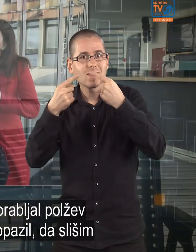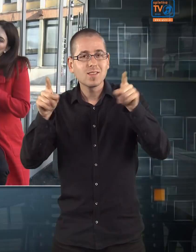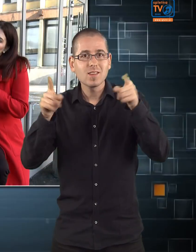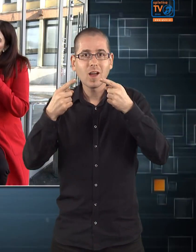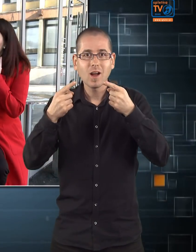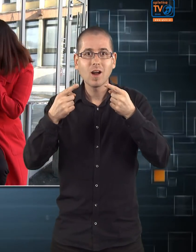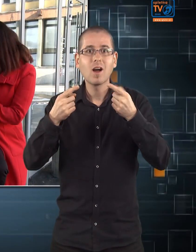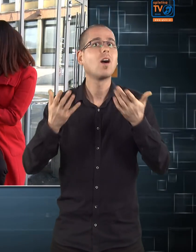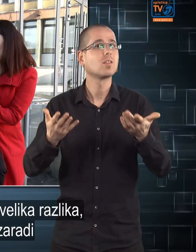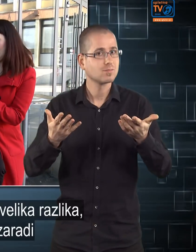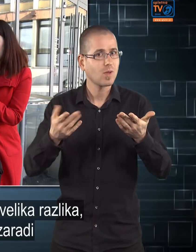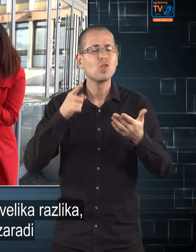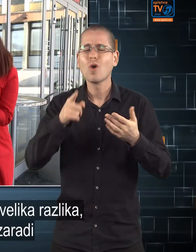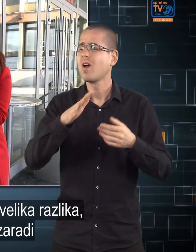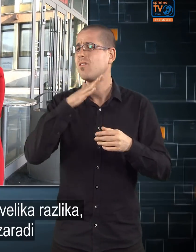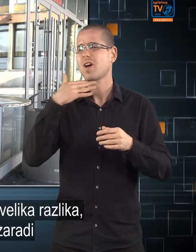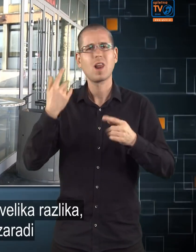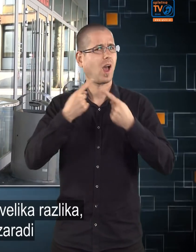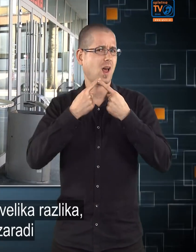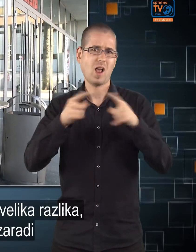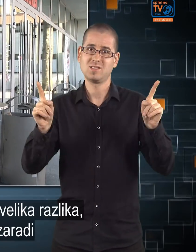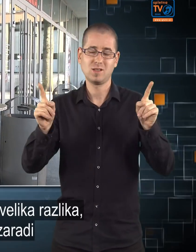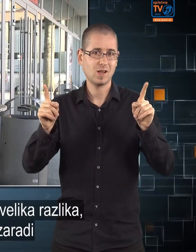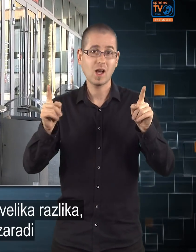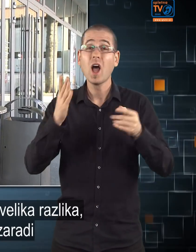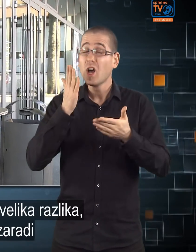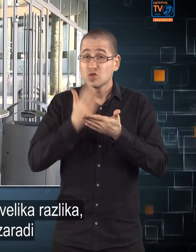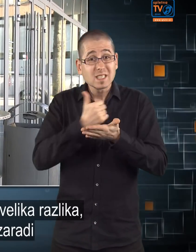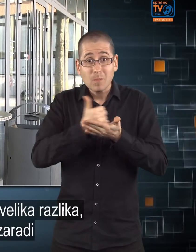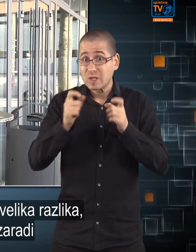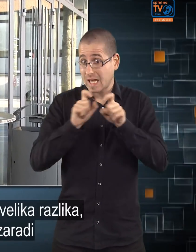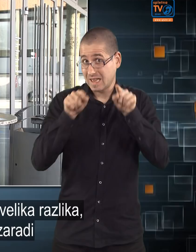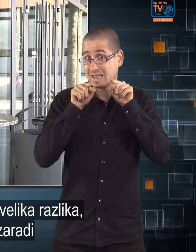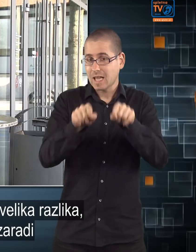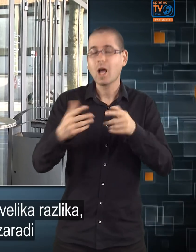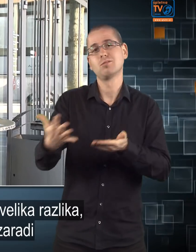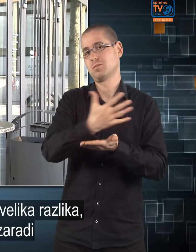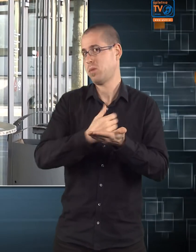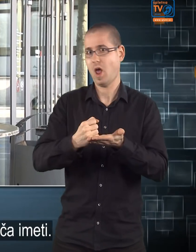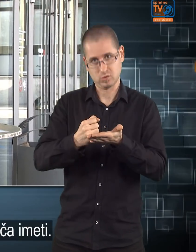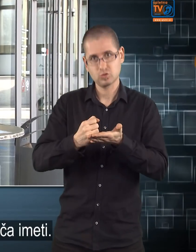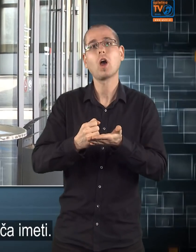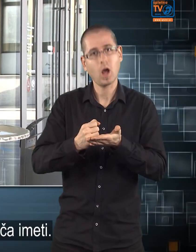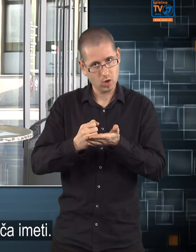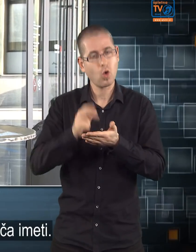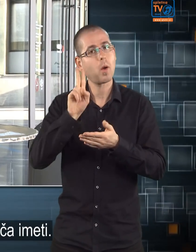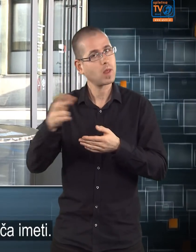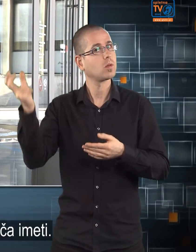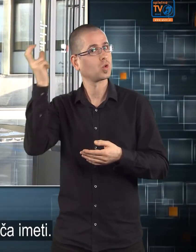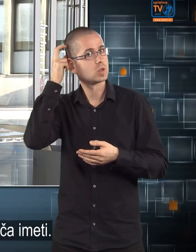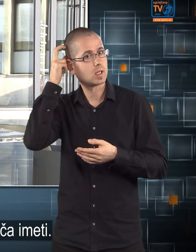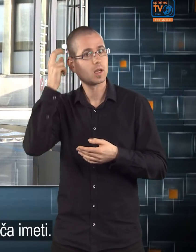slišim ptičje petje. To je tako velika razlika, da samo zaradi tega se vplačalo